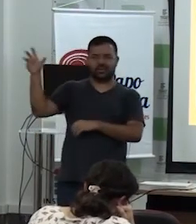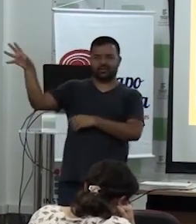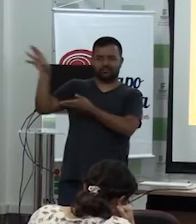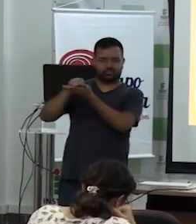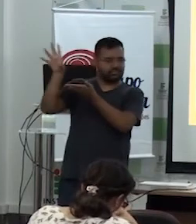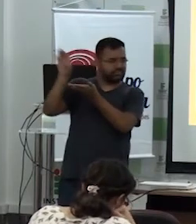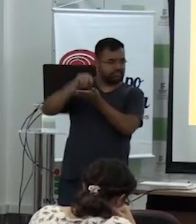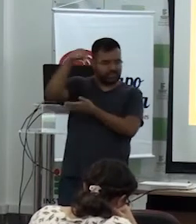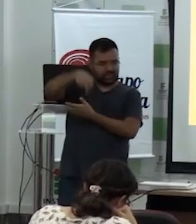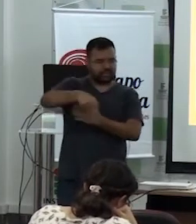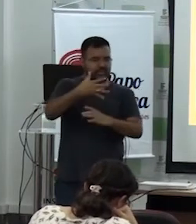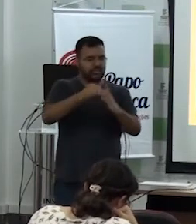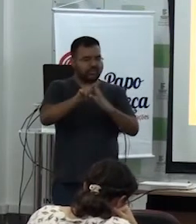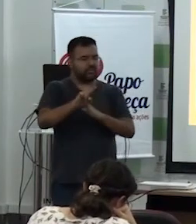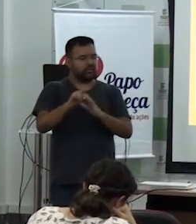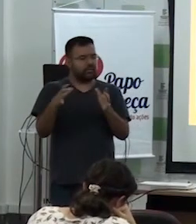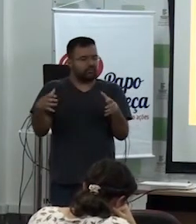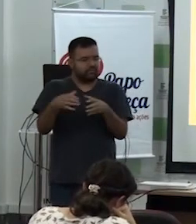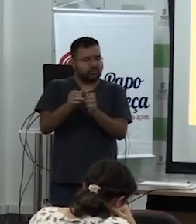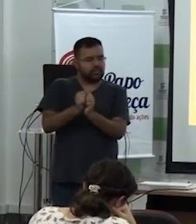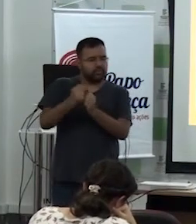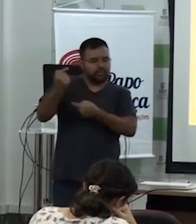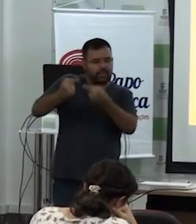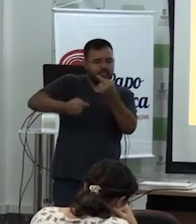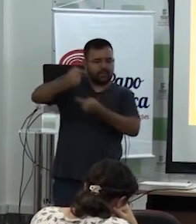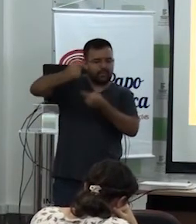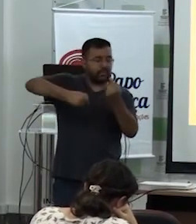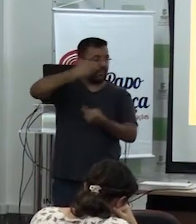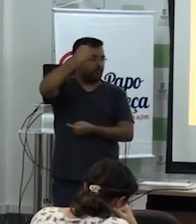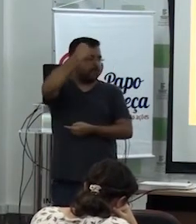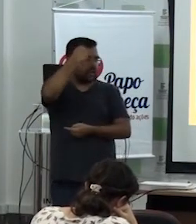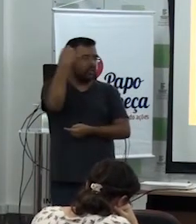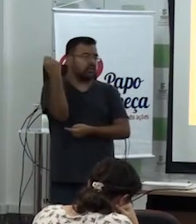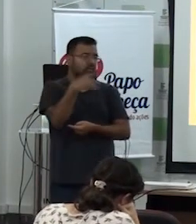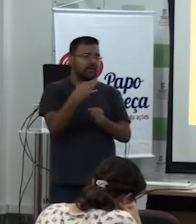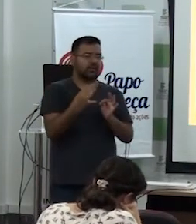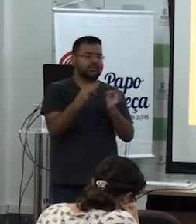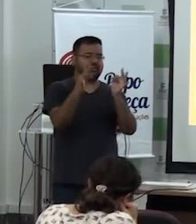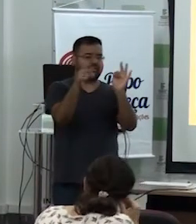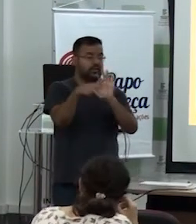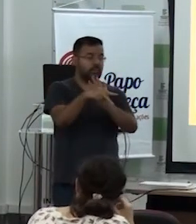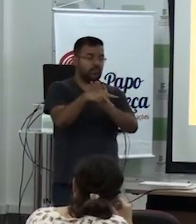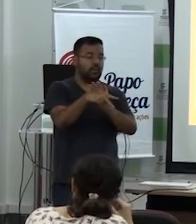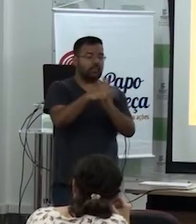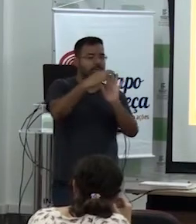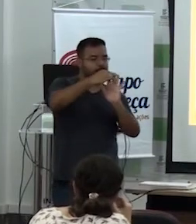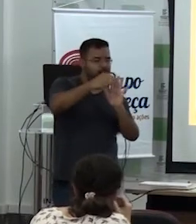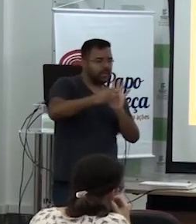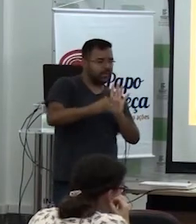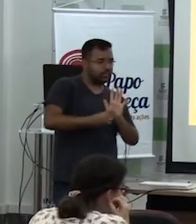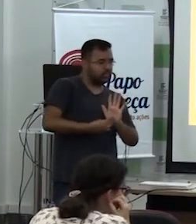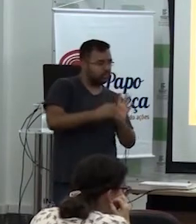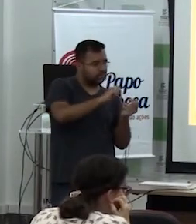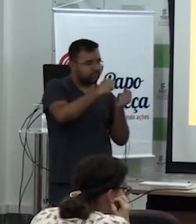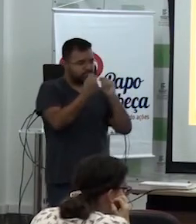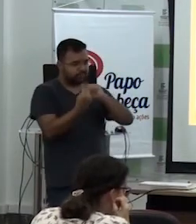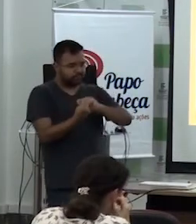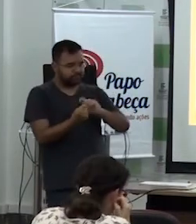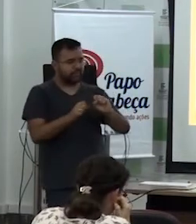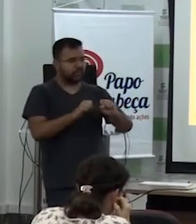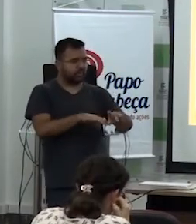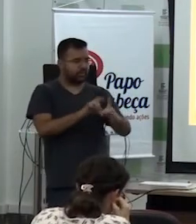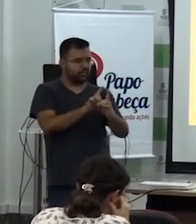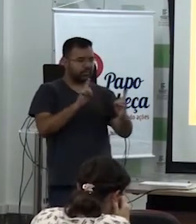aqui do CEFOR, a gente também está trabalhando aí no desenvolvimento de metodologias de educação à distância, já que